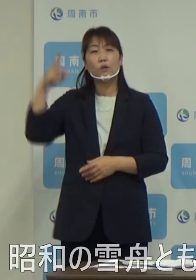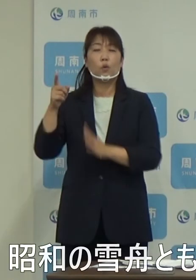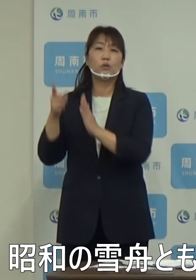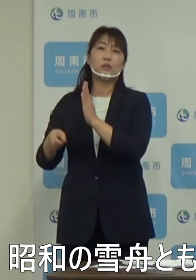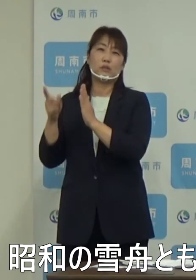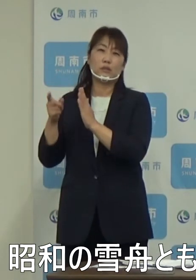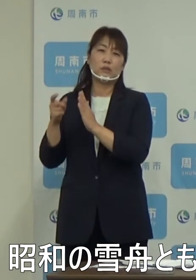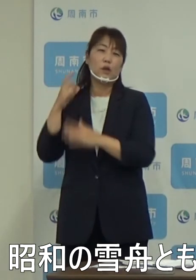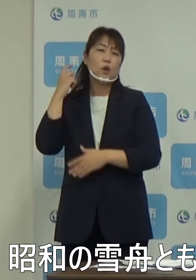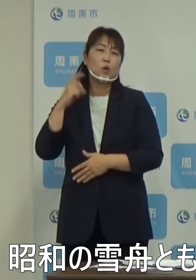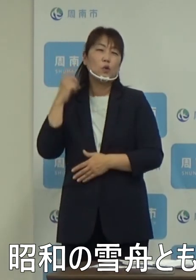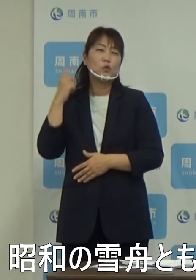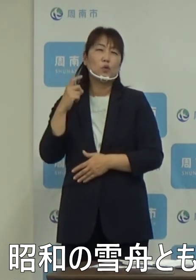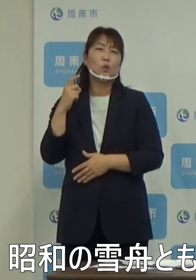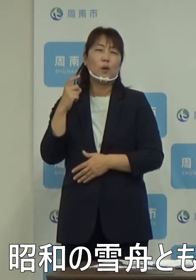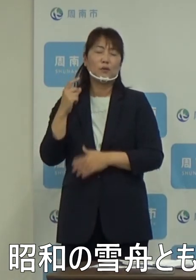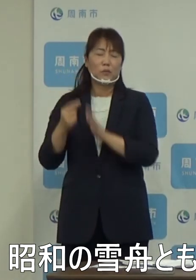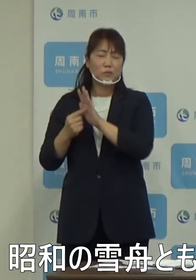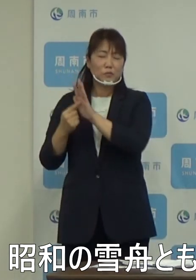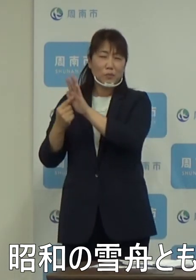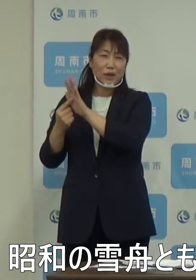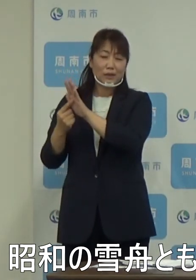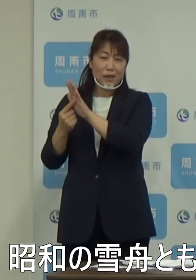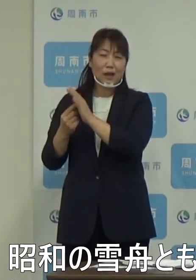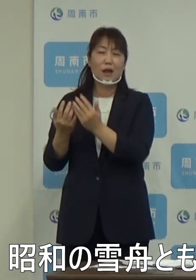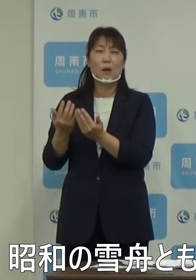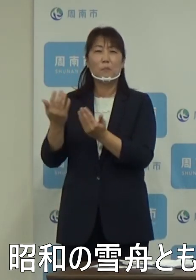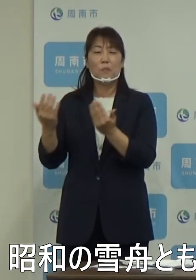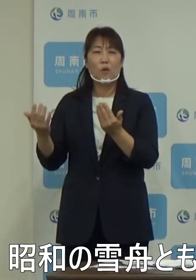雪舟とも呼ばれた作庭家森重、